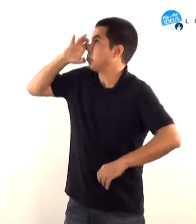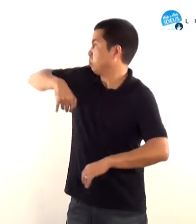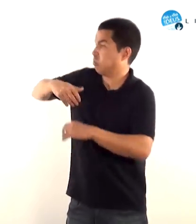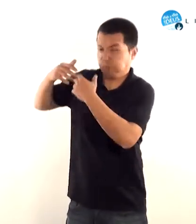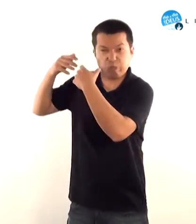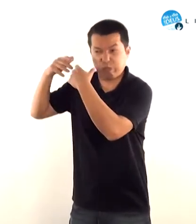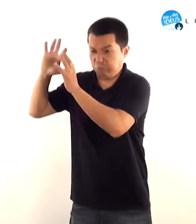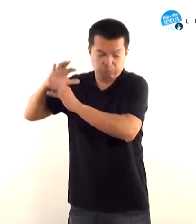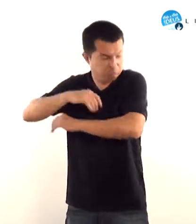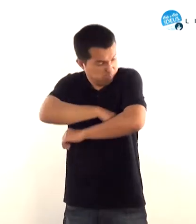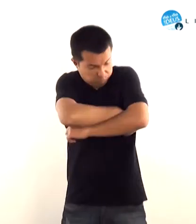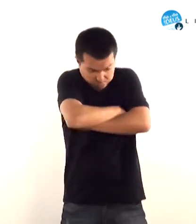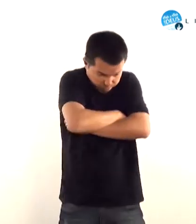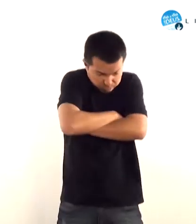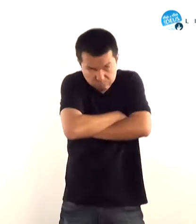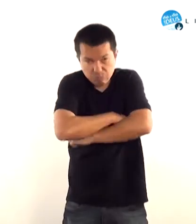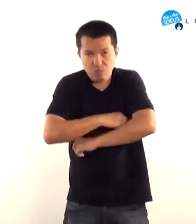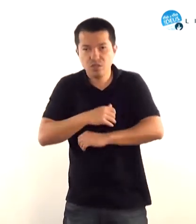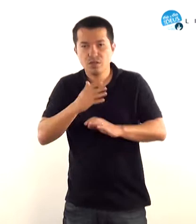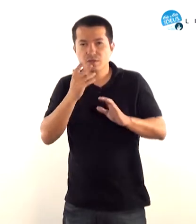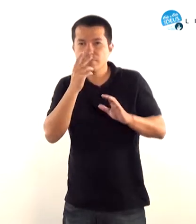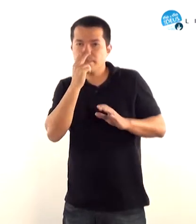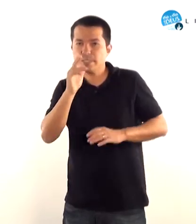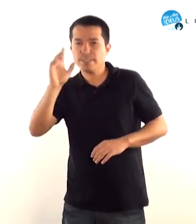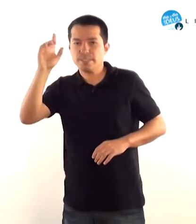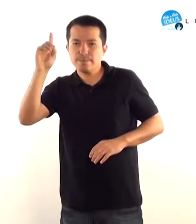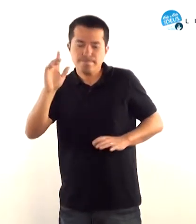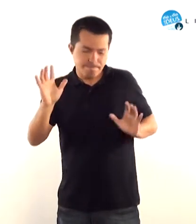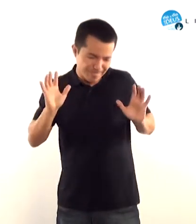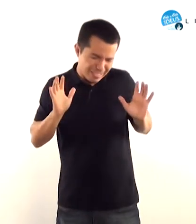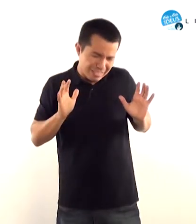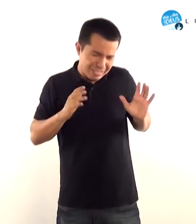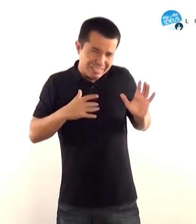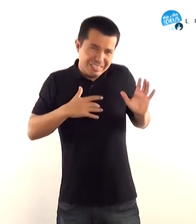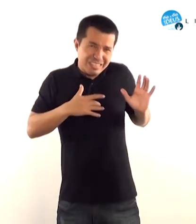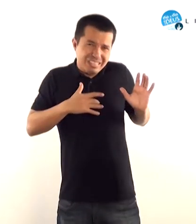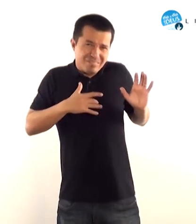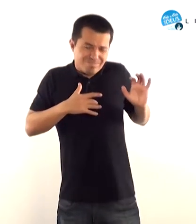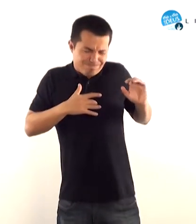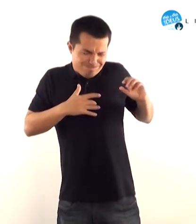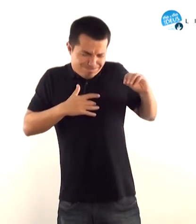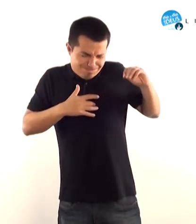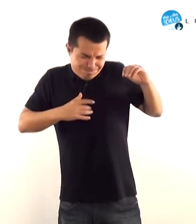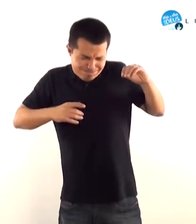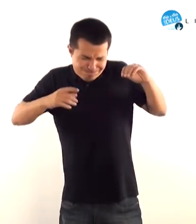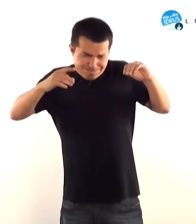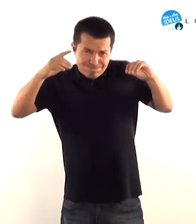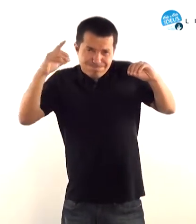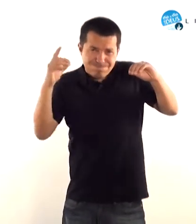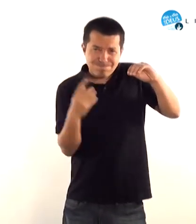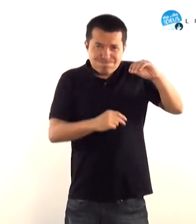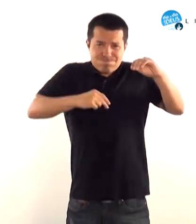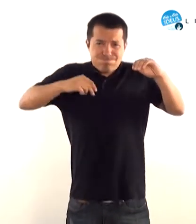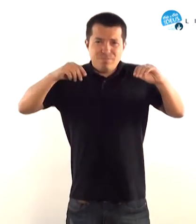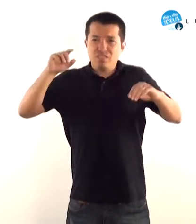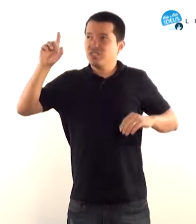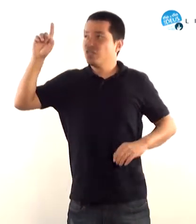de maneira que o dia do julgamento deste mundo não coincida